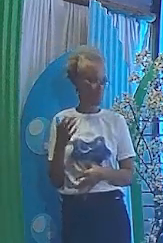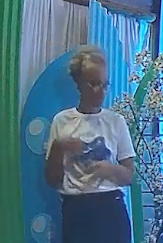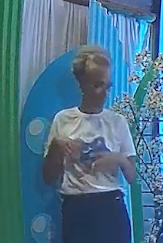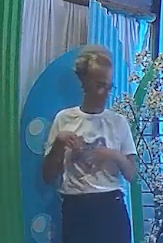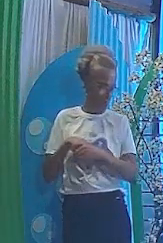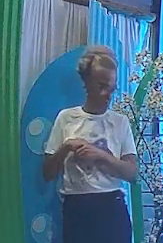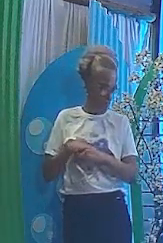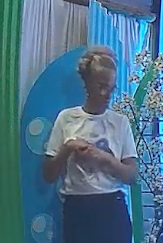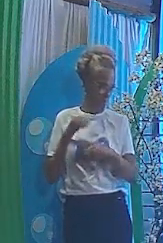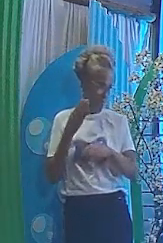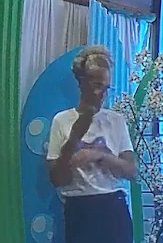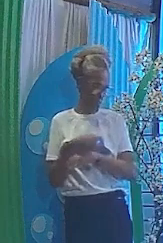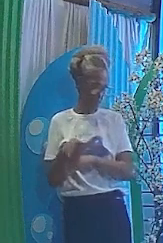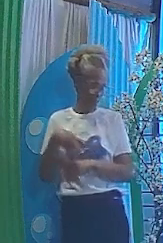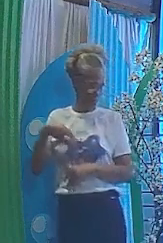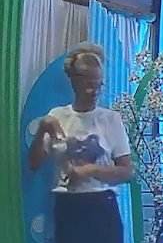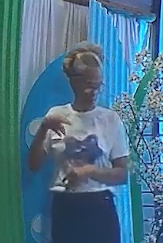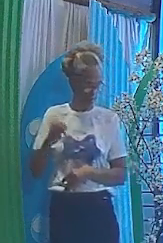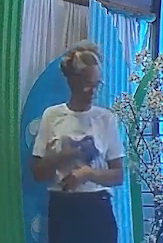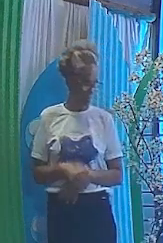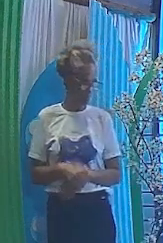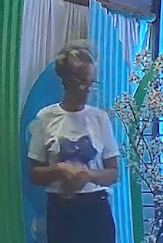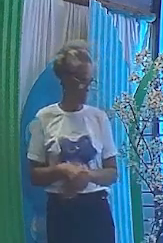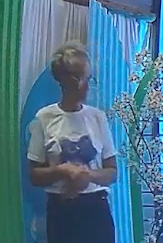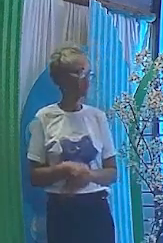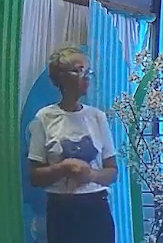tênis marrom, um sapatênis marrom.